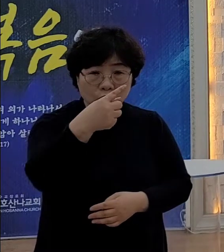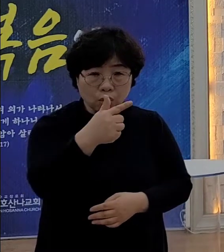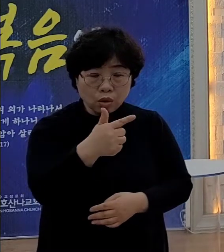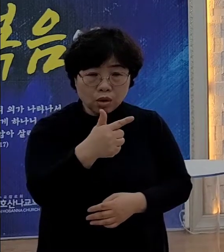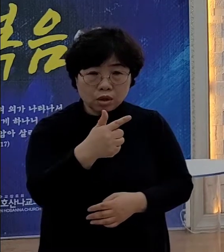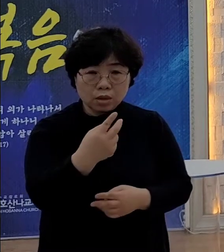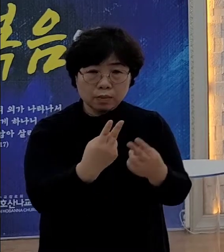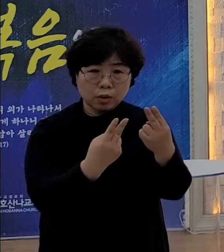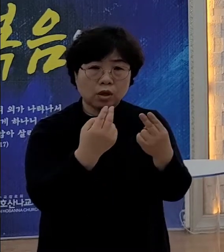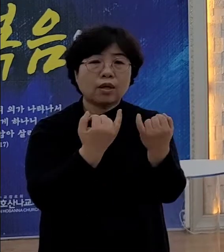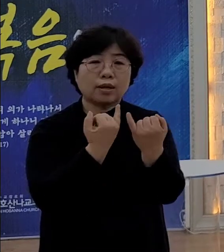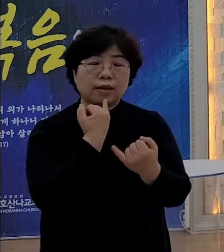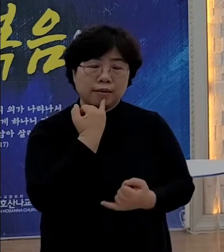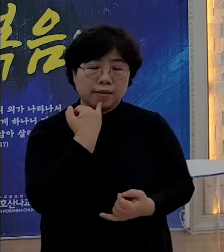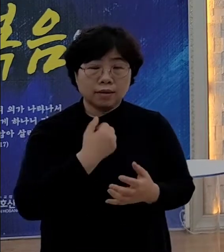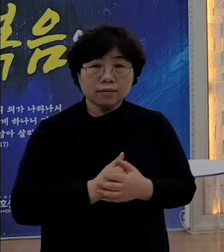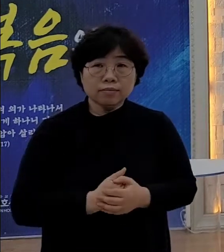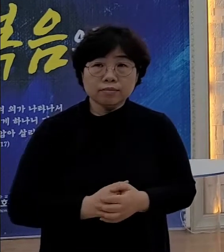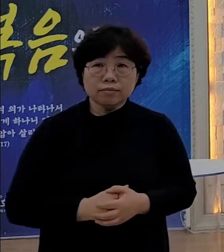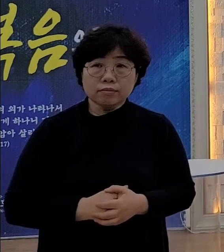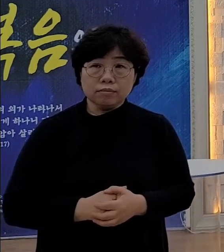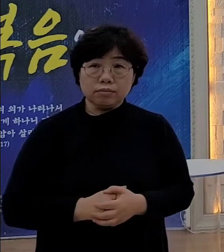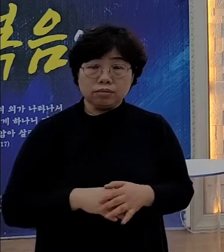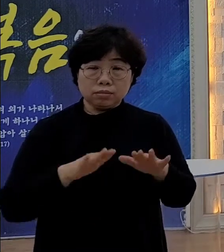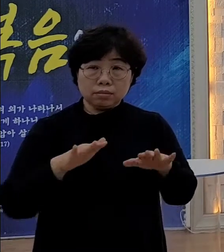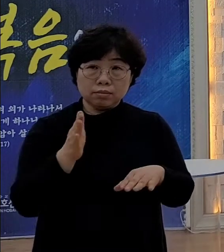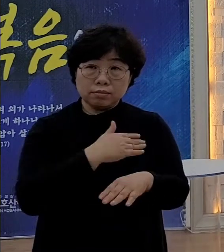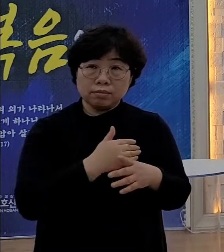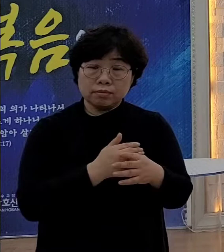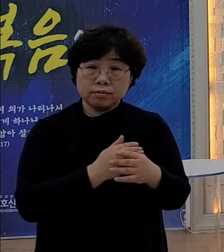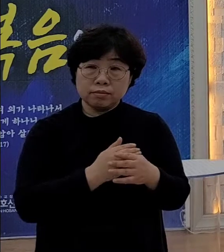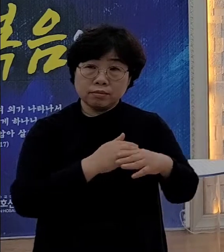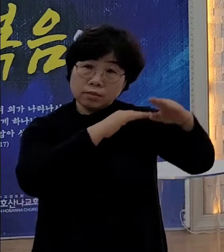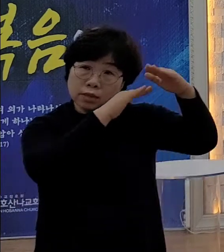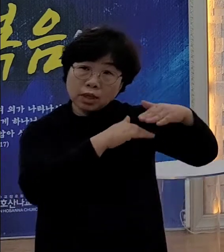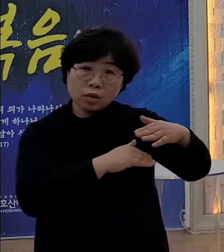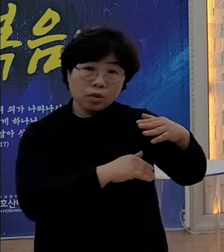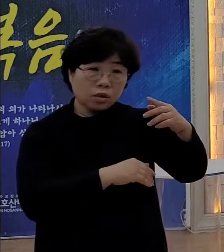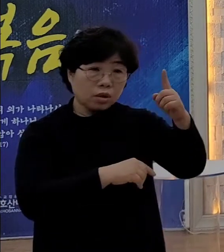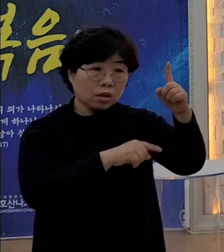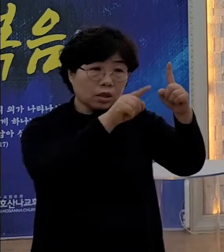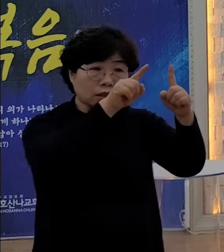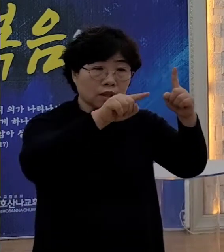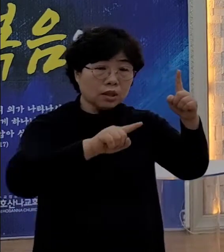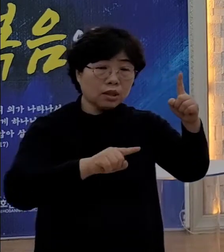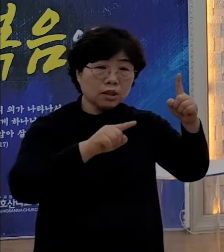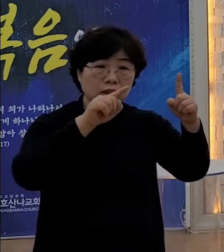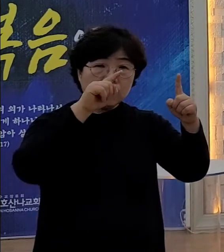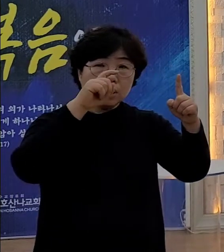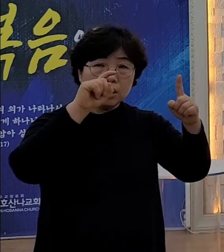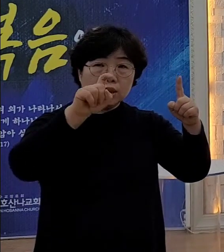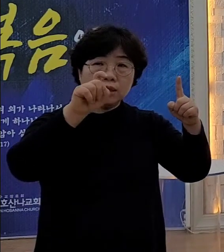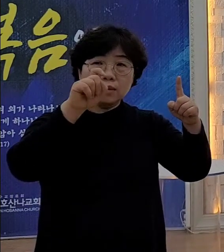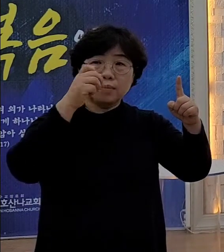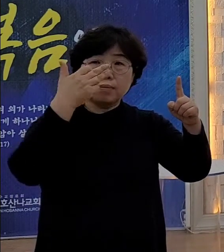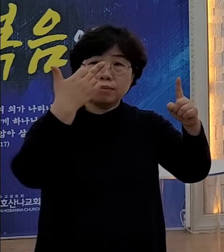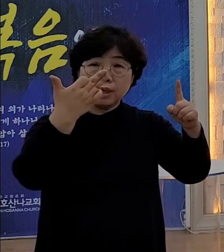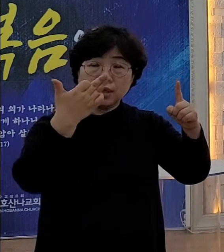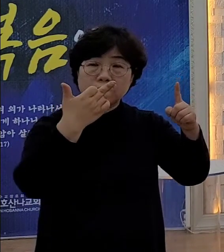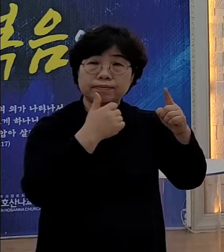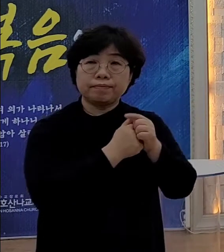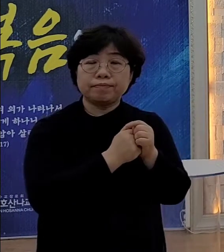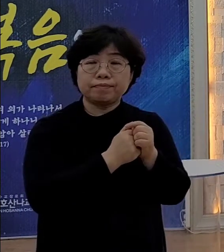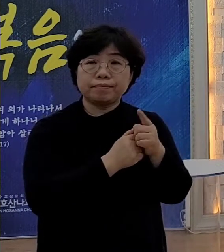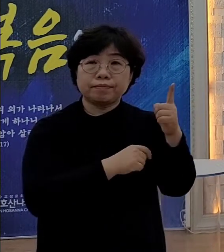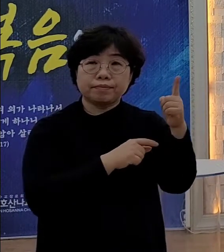이 18절부터의 이 내용이 크게 보면 이제 본론의 시작이다. 이렇게 말씀드릴